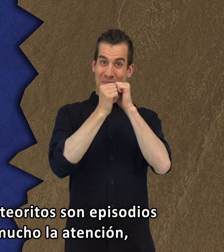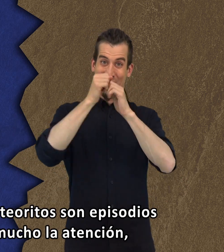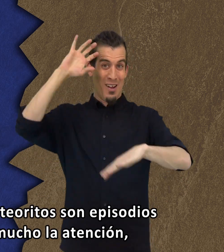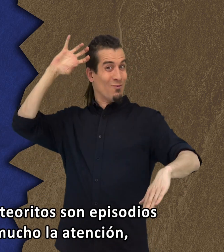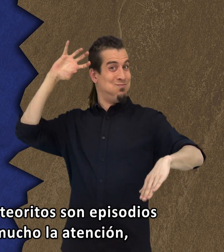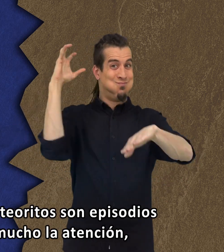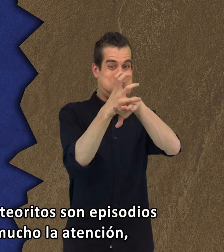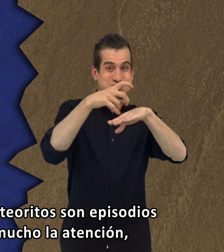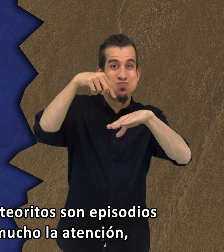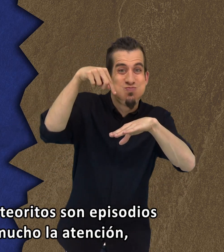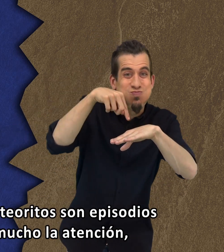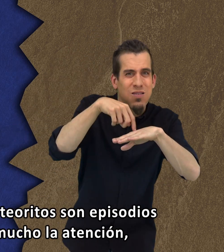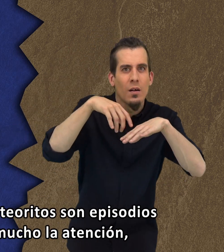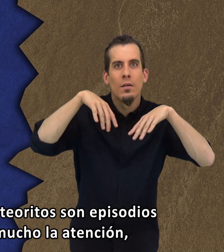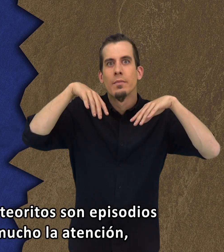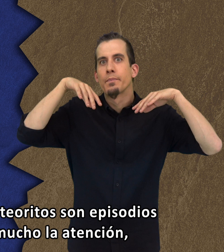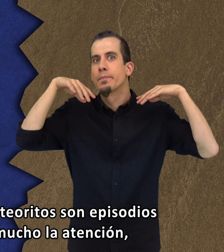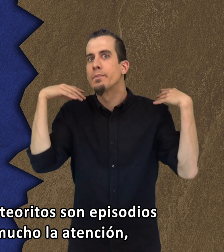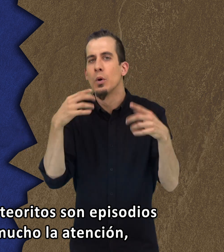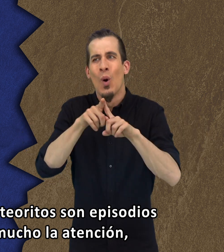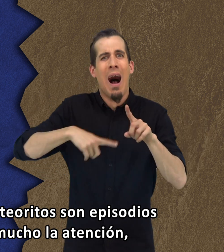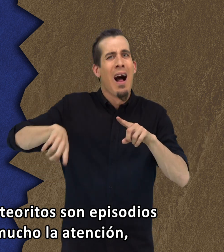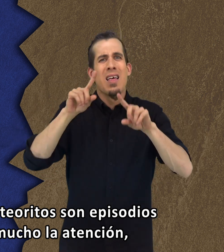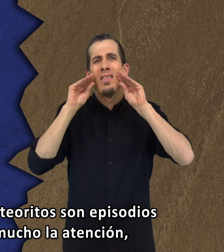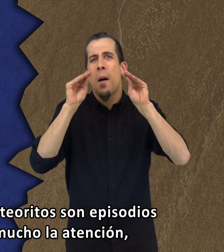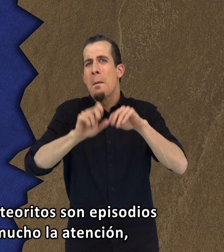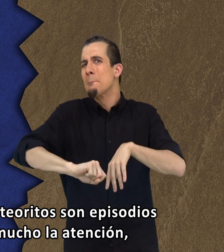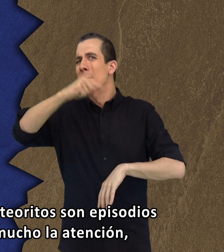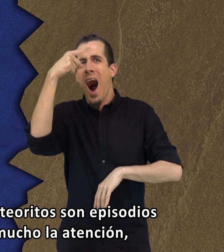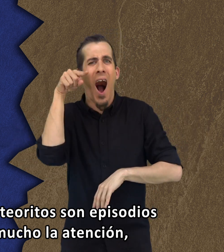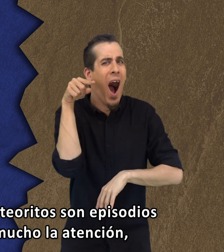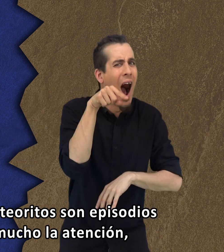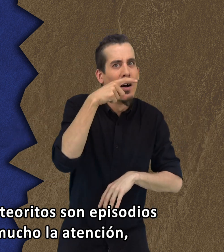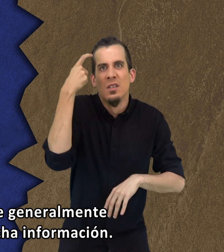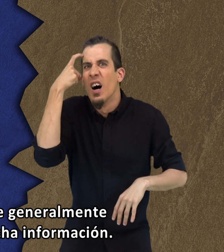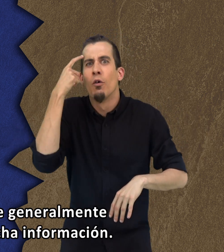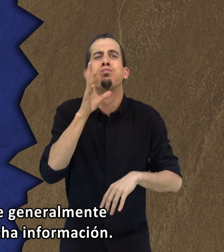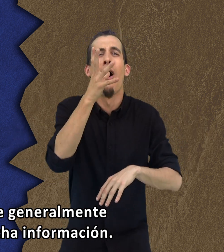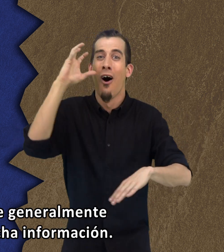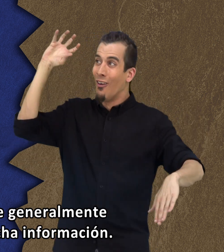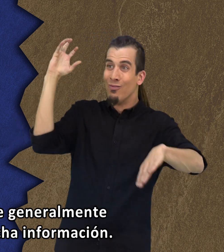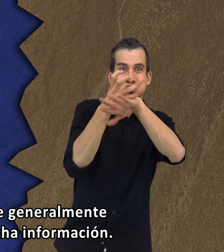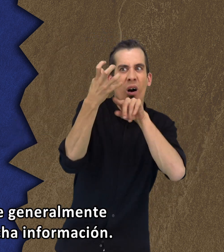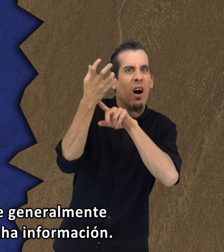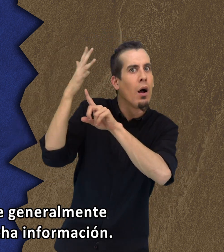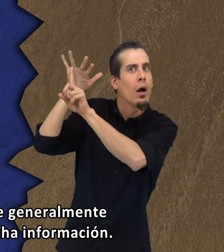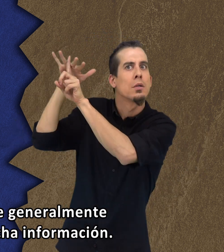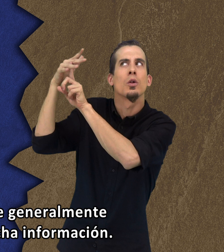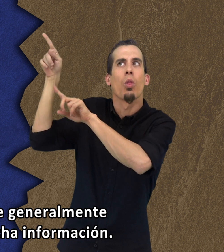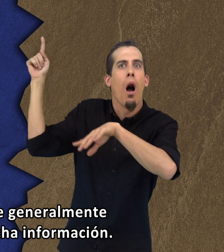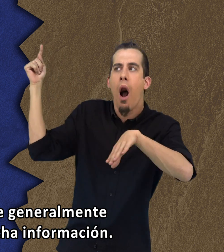las caídas de meteoritos son episodios que llaman mucho la atención por lo que generalmente existe mucha